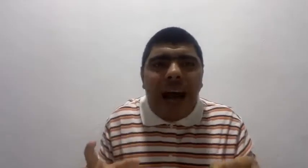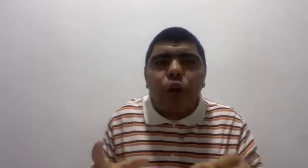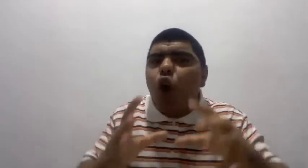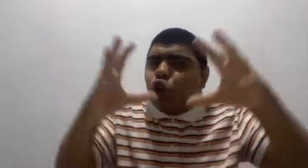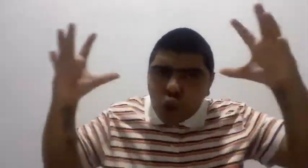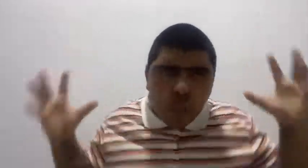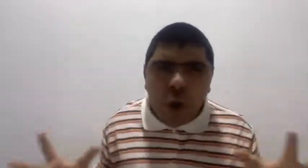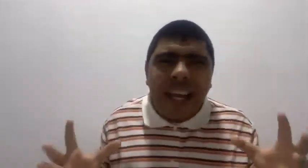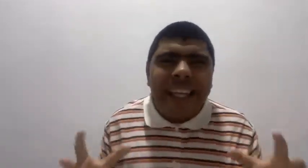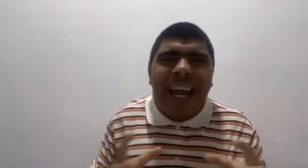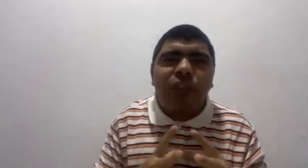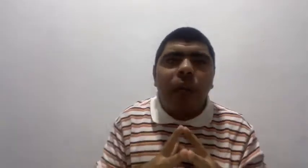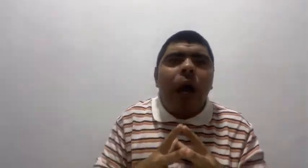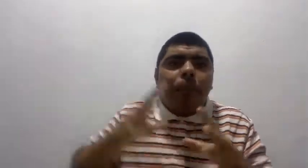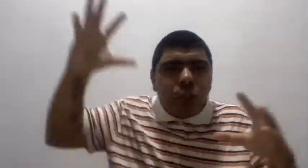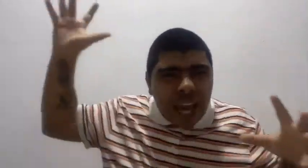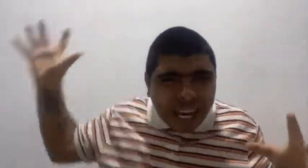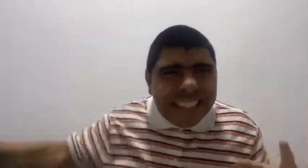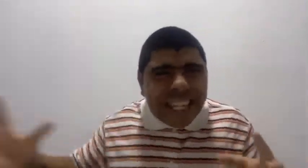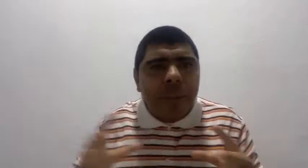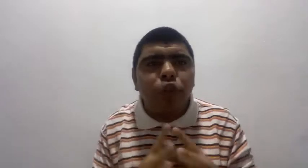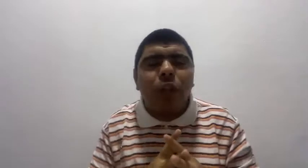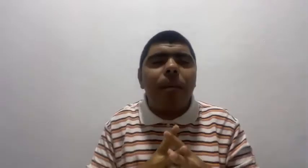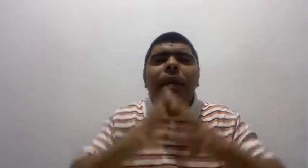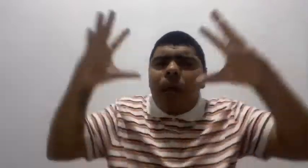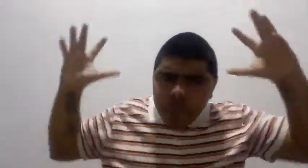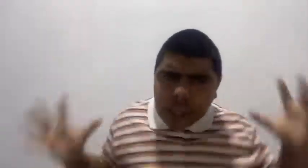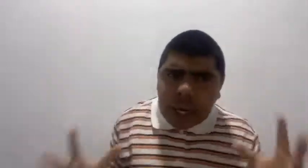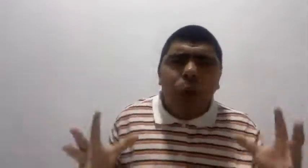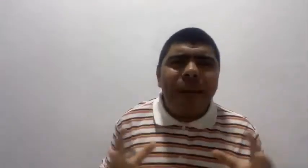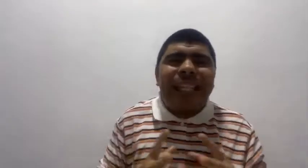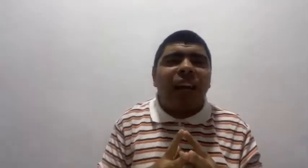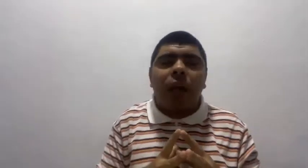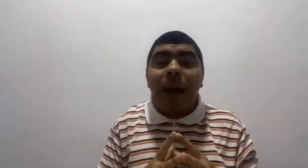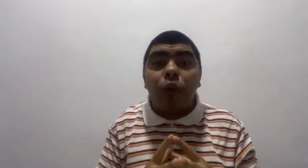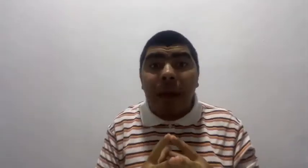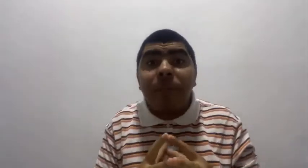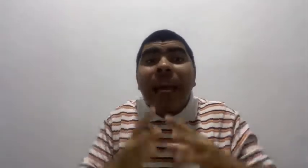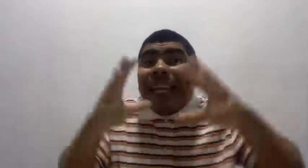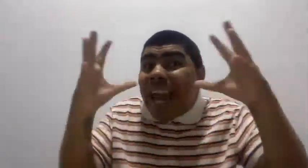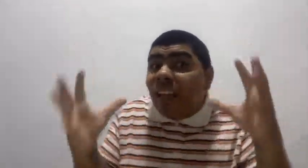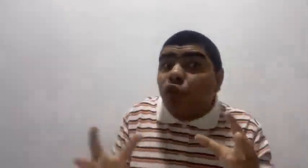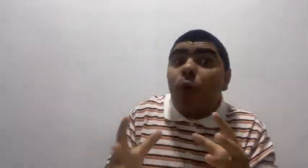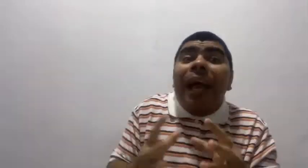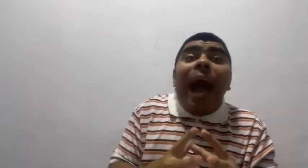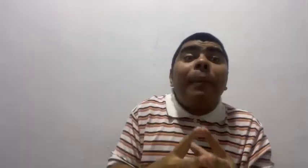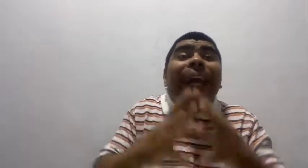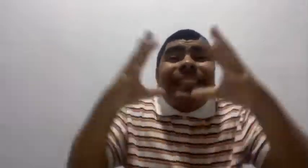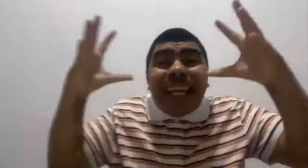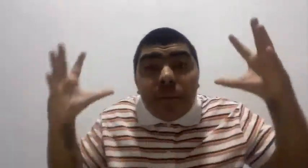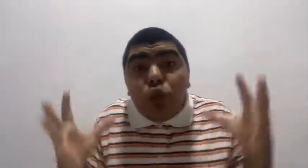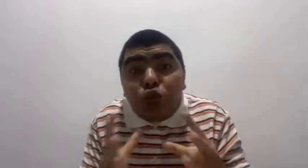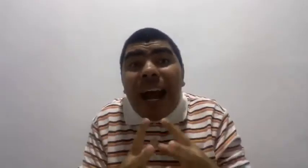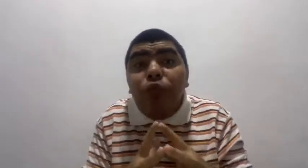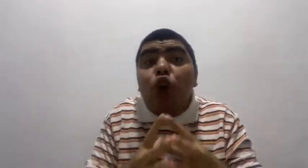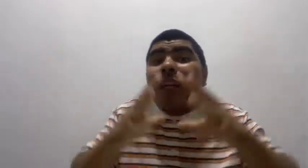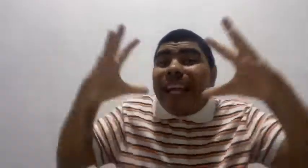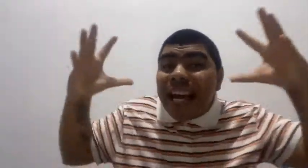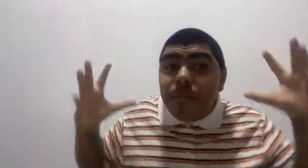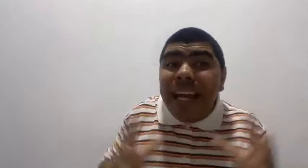saludaron, no voy a la iglesia. Porque aquel está hablando de mí, me quedo en mi casa, hermano, ¿ves? Y eso, amén, está demostrando